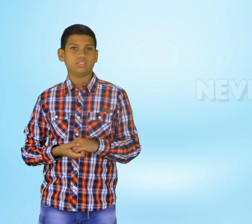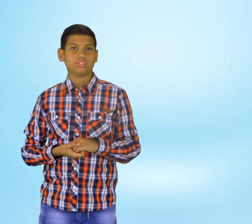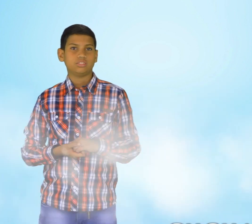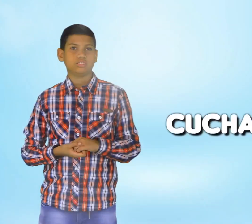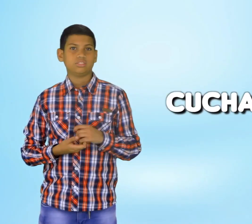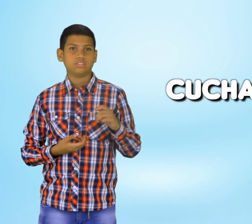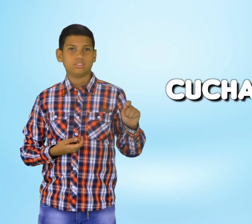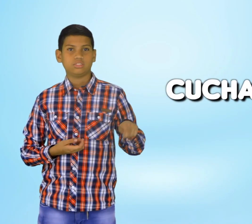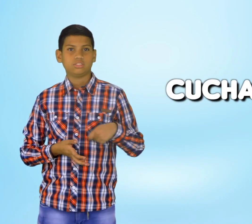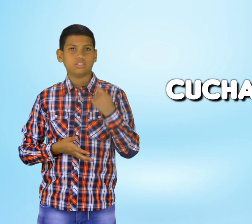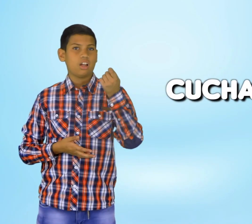Cucharilla.